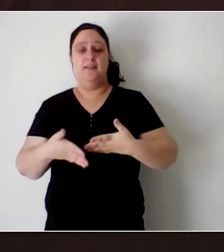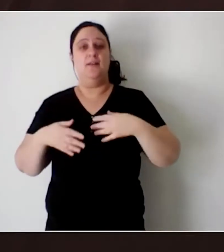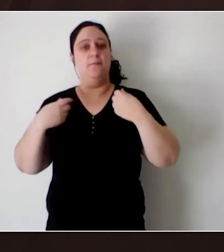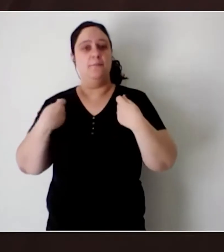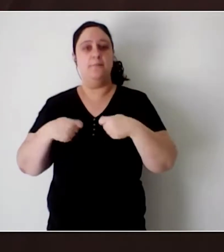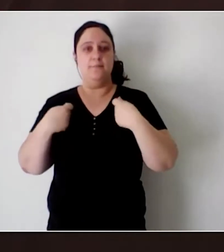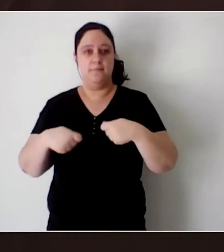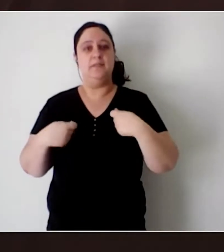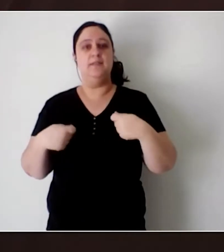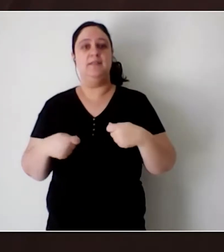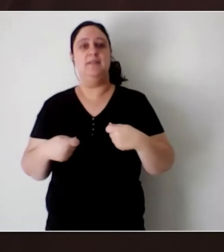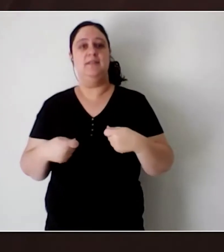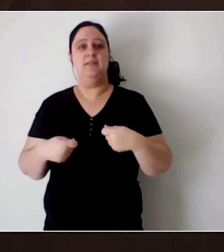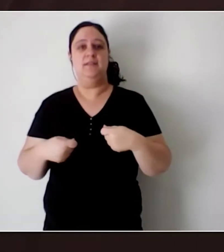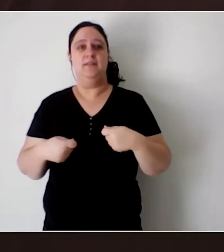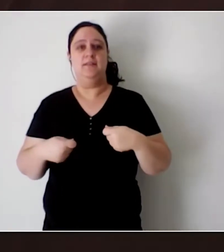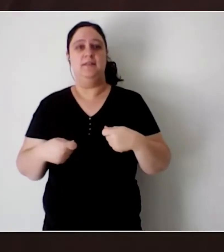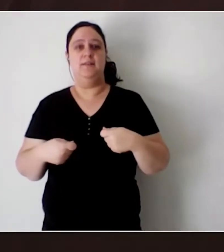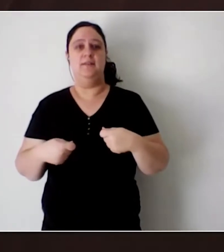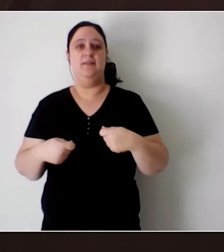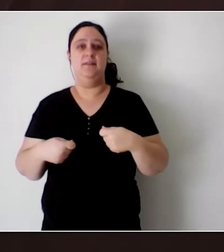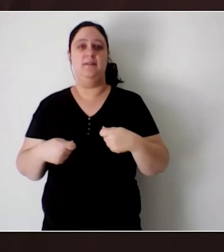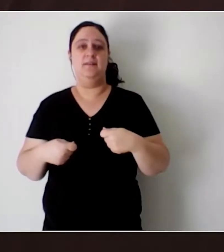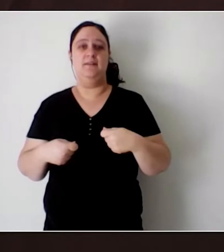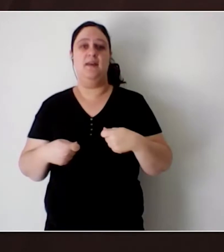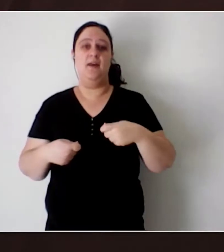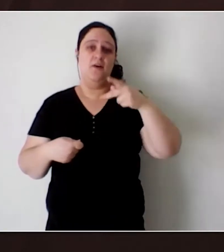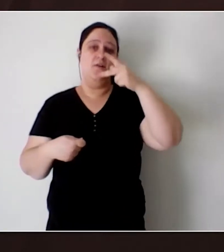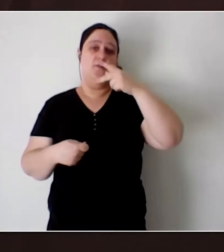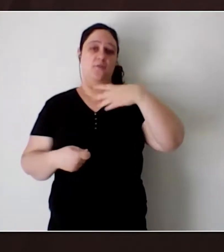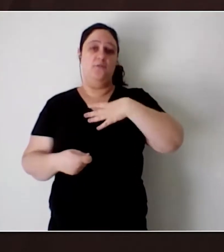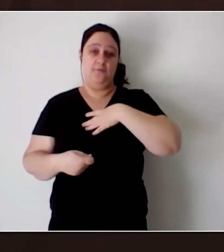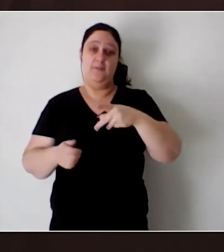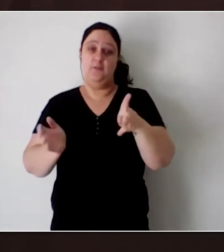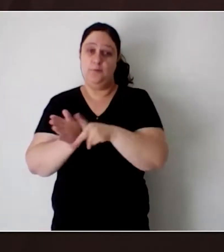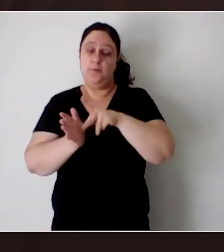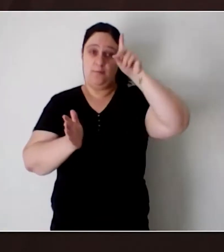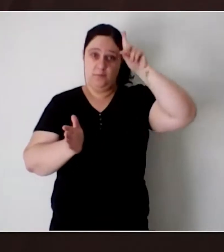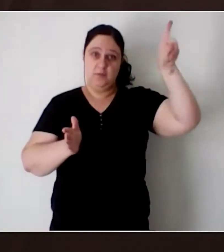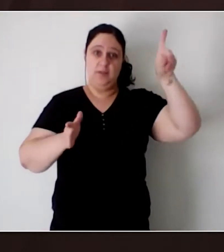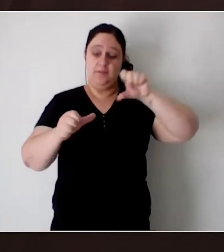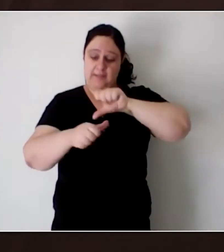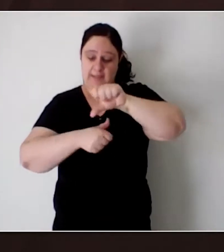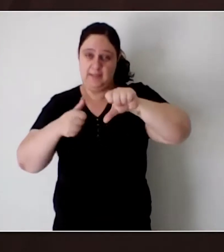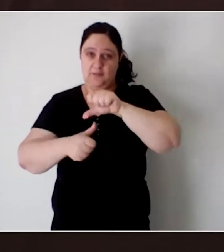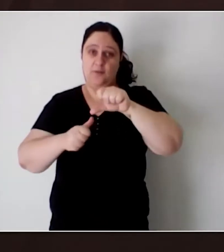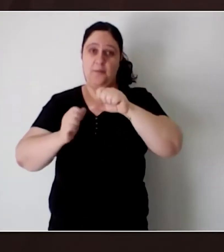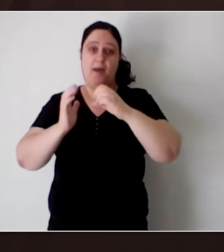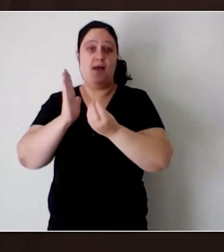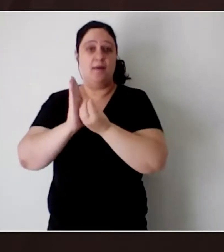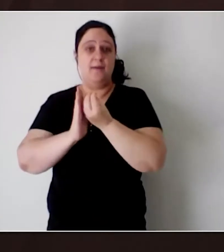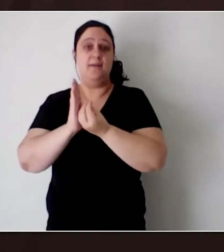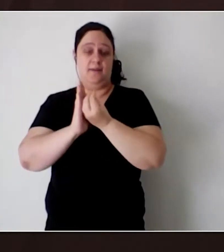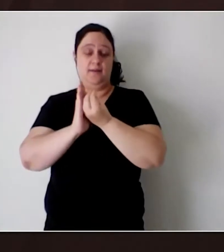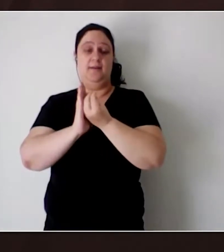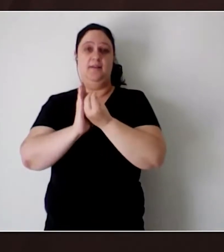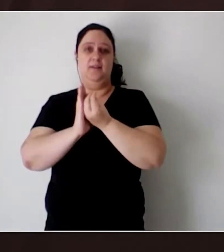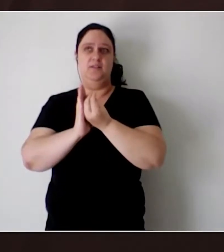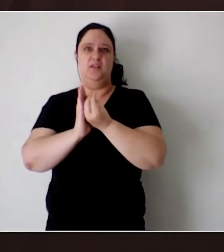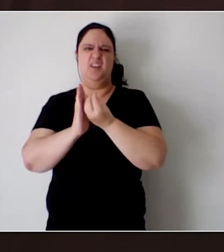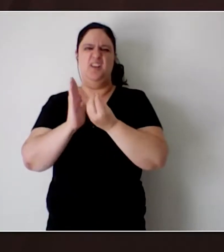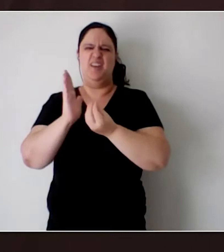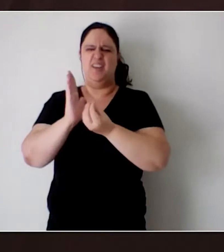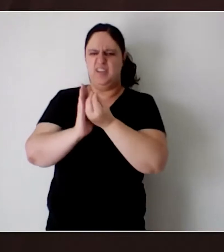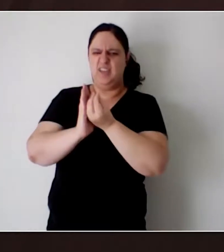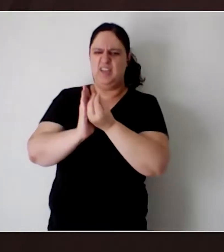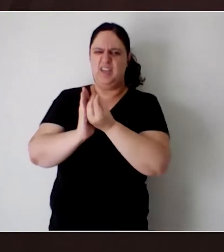regenerados, uma igreja. E a igreja não é uma agremiação religiosa, a igreja não é uma